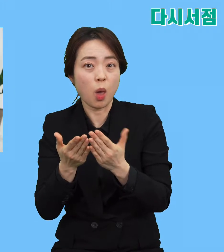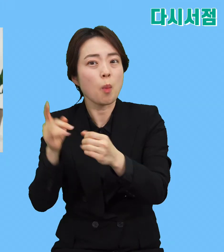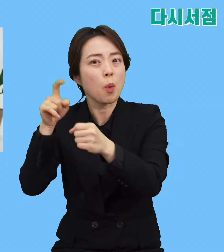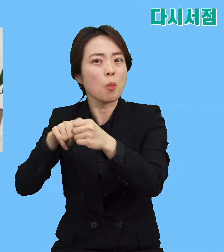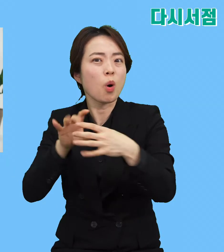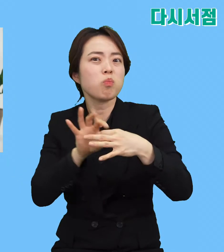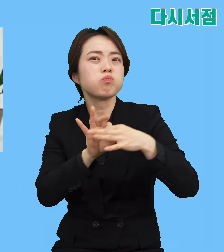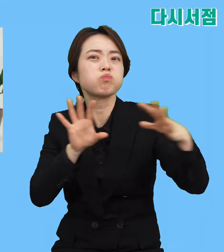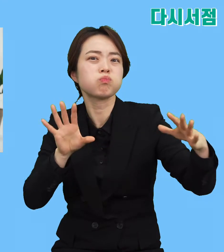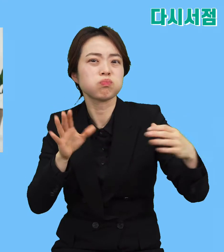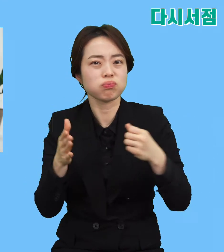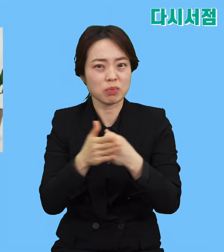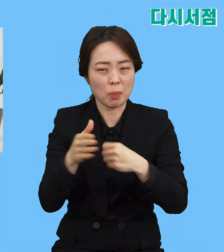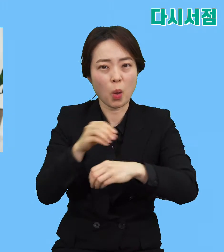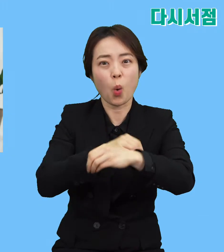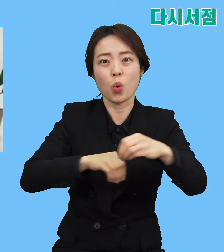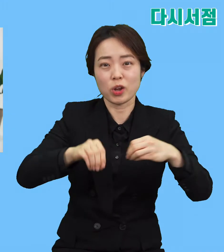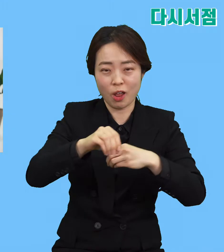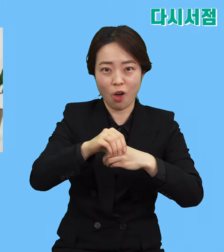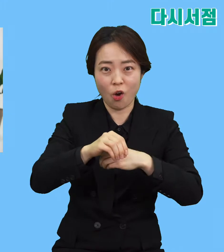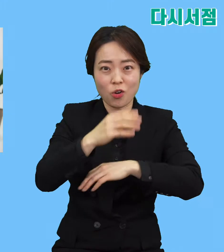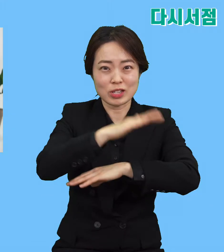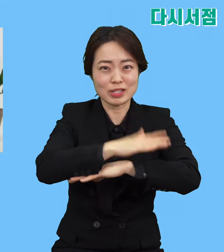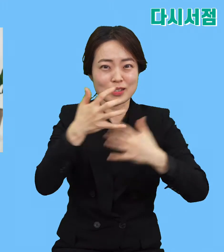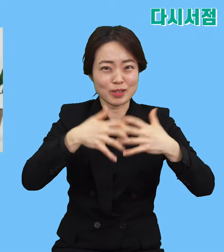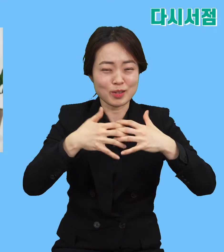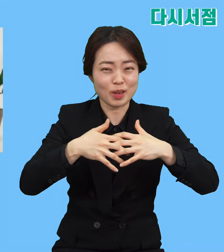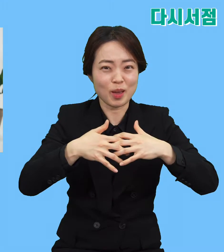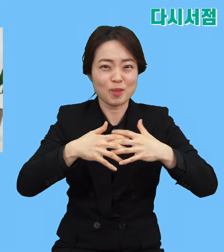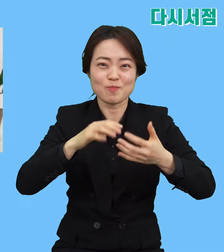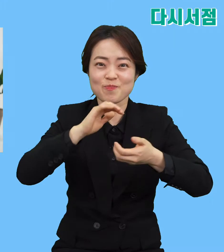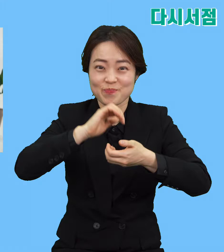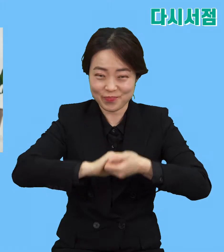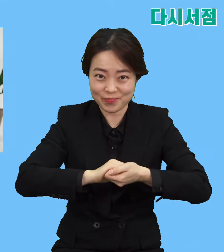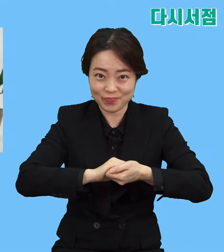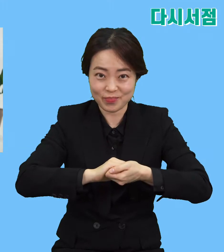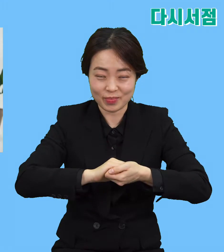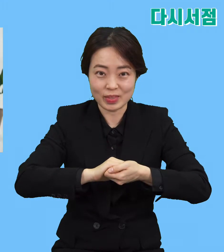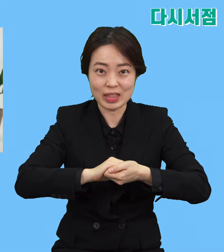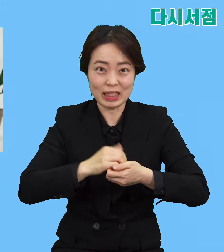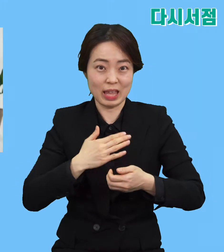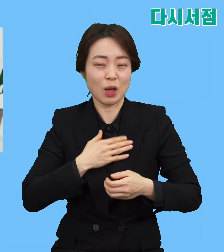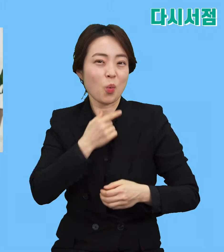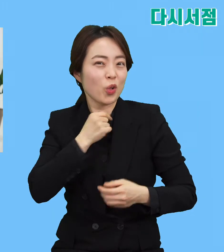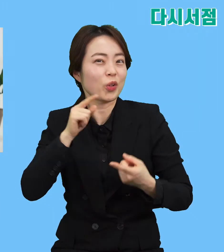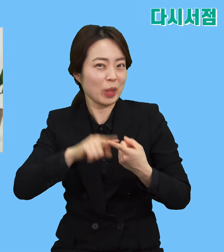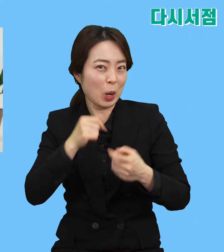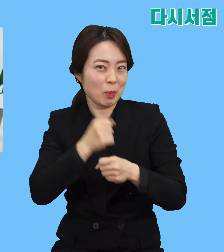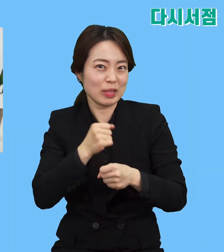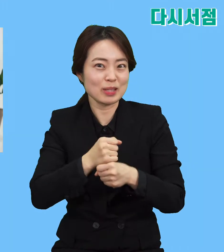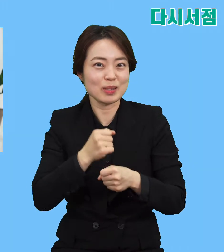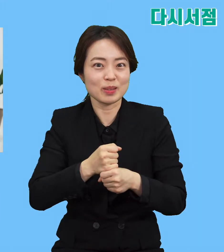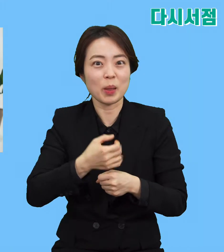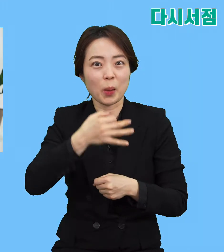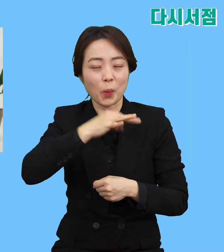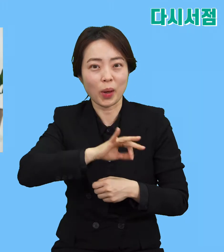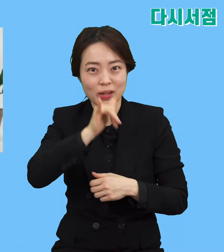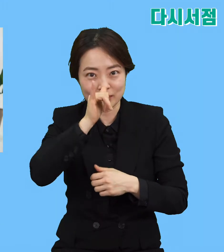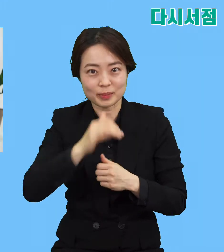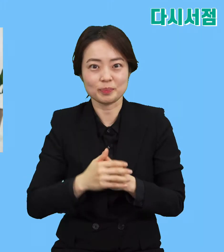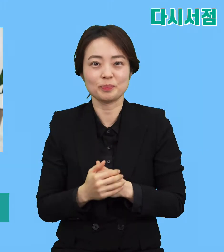하는 거니까, 오히려 그런 제약이 더 그 콘셉트를 강화하는 데 도움이 된 것 같기도